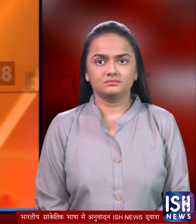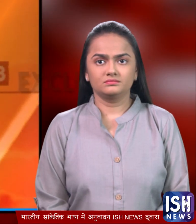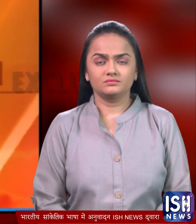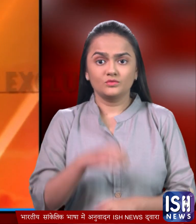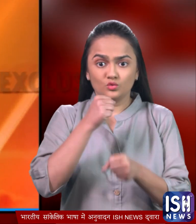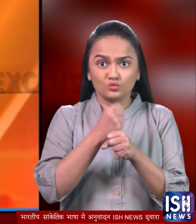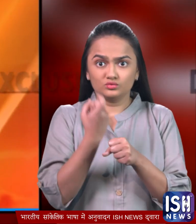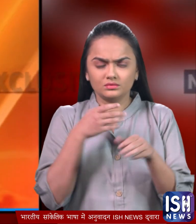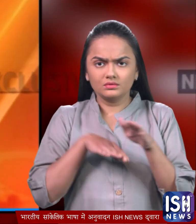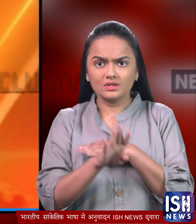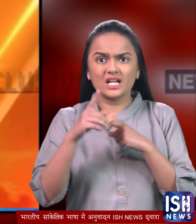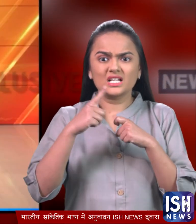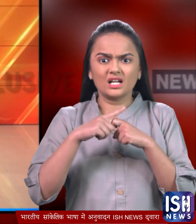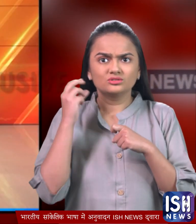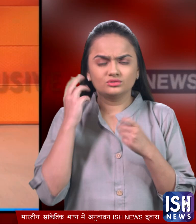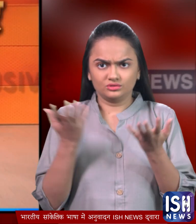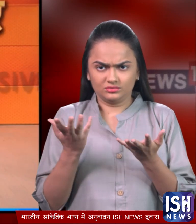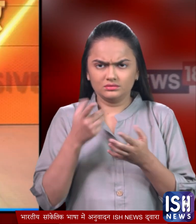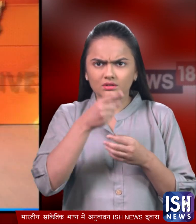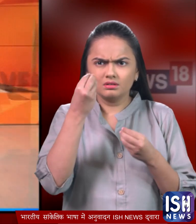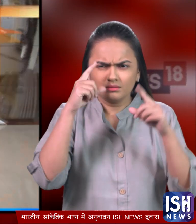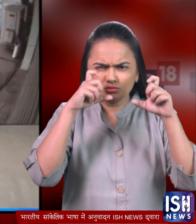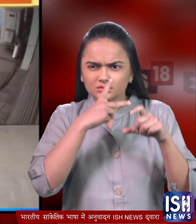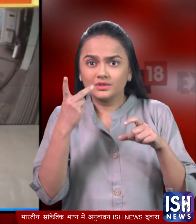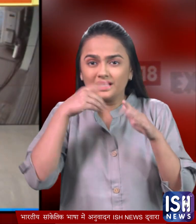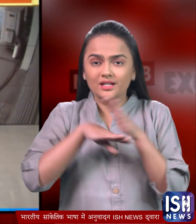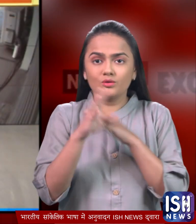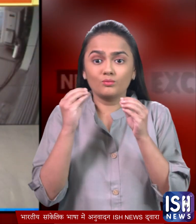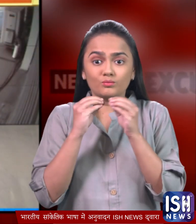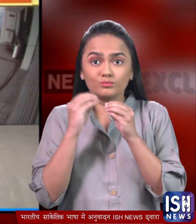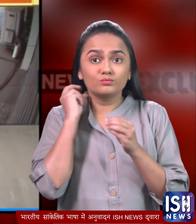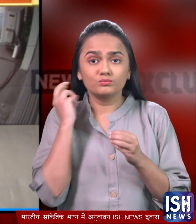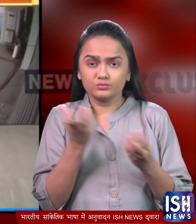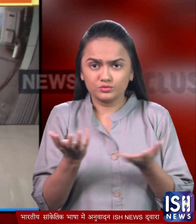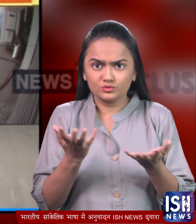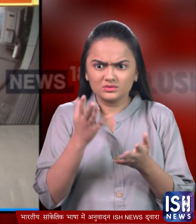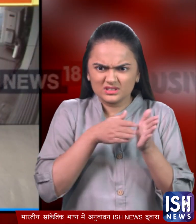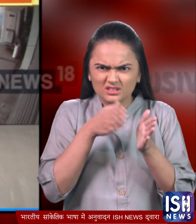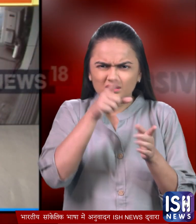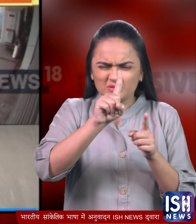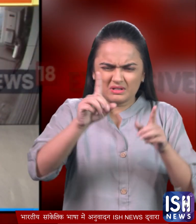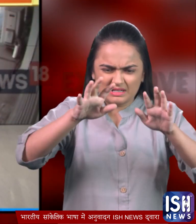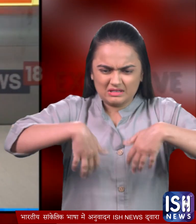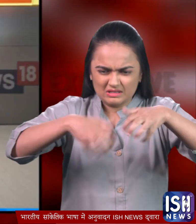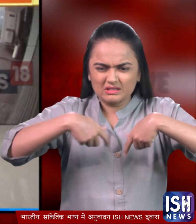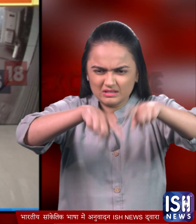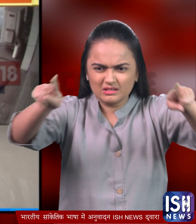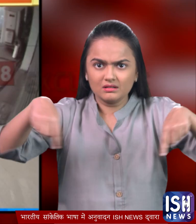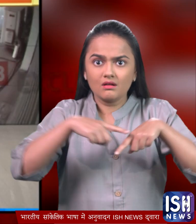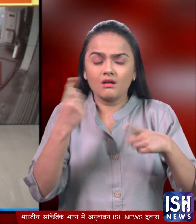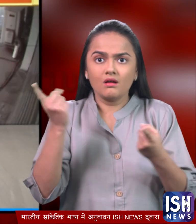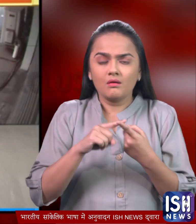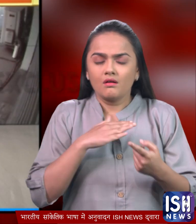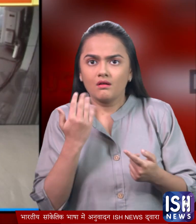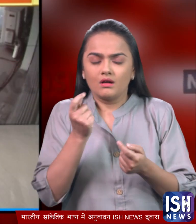गुजरात के कच्छ से हैरान करने वाली कुछ तस्वीरें सामने आई। वहां भुज रेलवे स्टेशन रोड पर एक गड्ढे की वजह से कई लोगों की जान आफत में पड़ गई। बताया गया